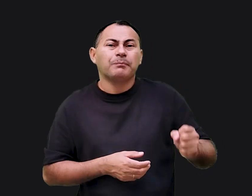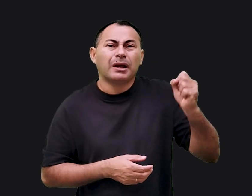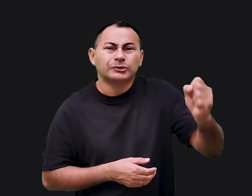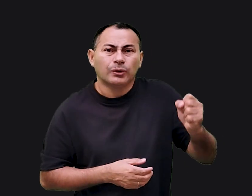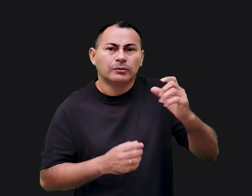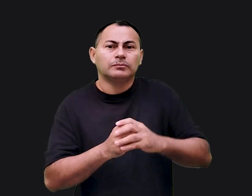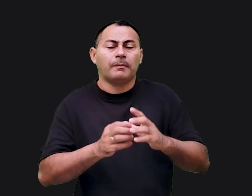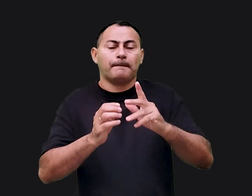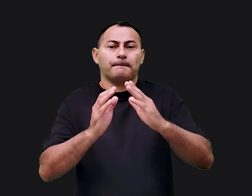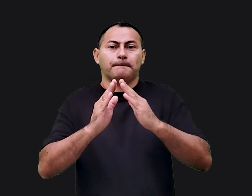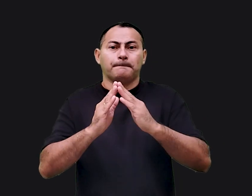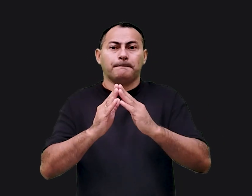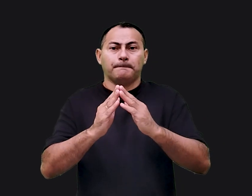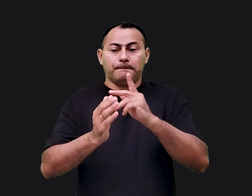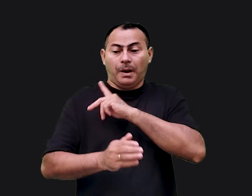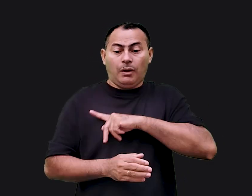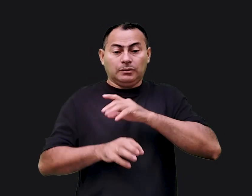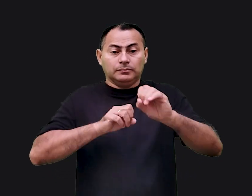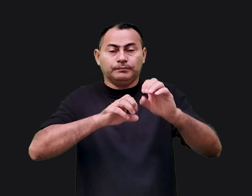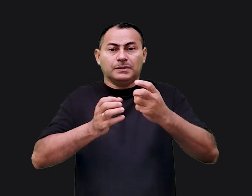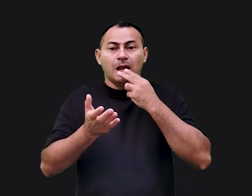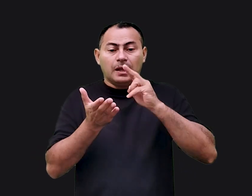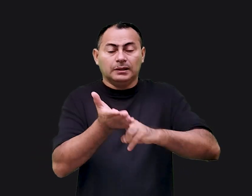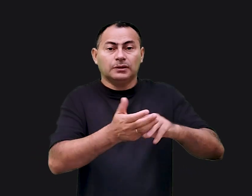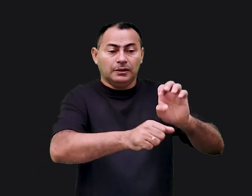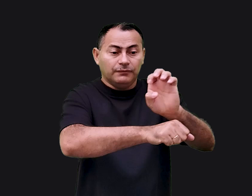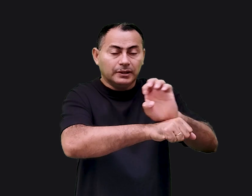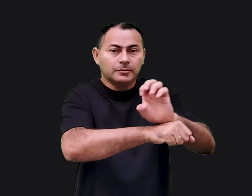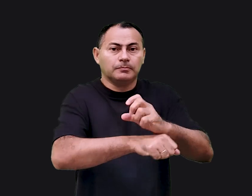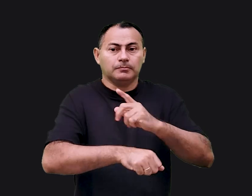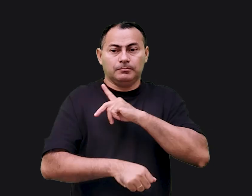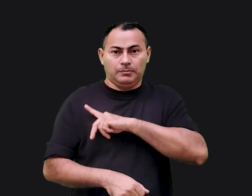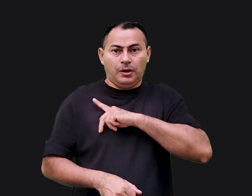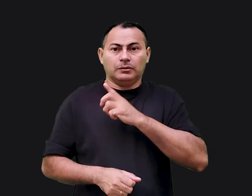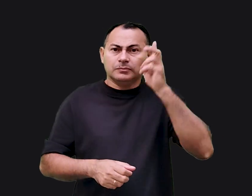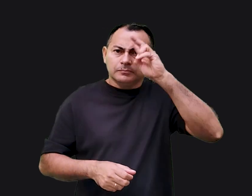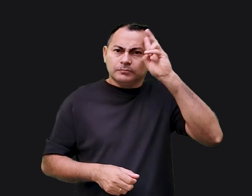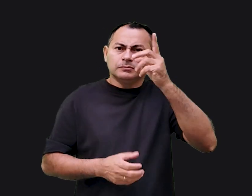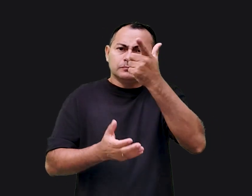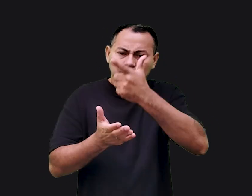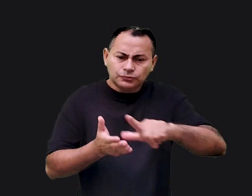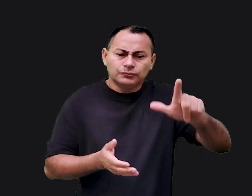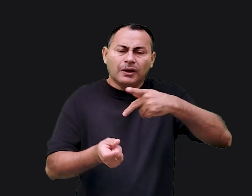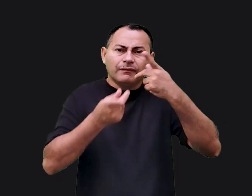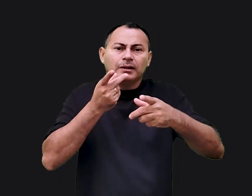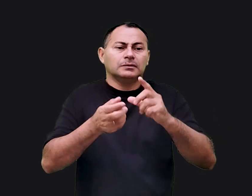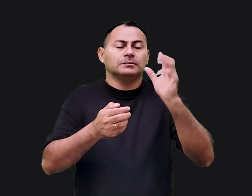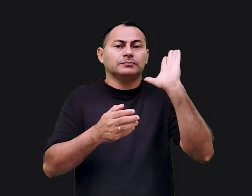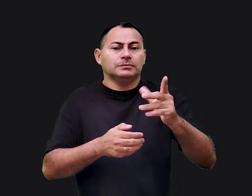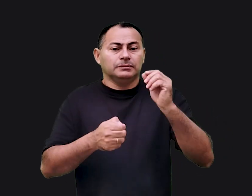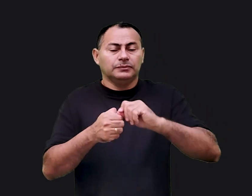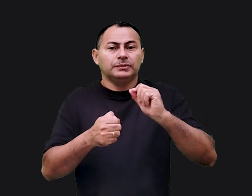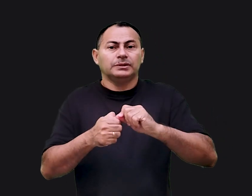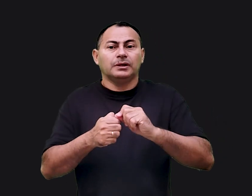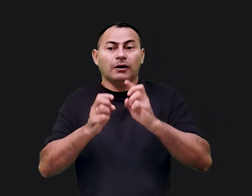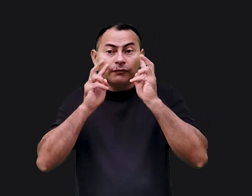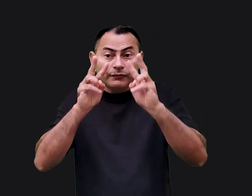Paulo ensinou ali na sua carta aos Efésios Paulo relembra repetidas vezes coisas que eles já tinham ouvido ou